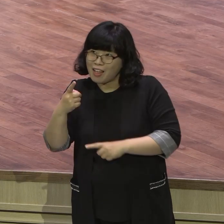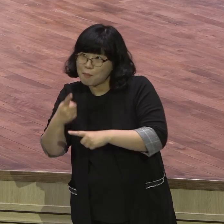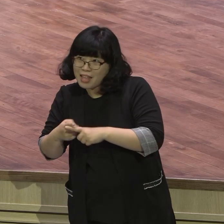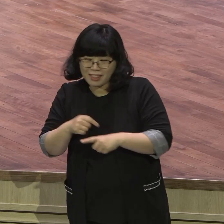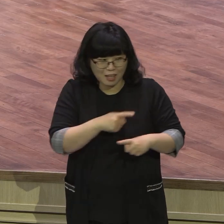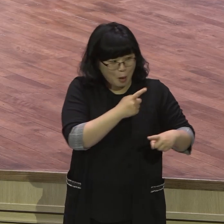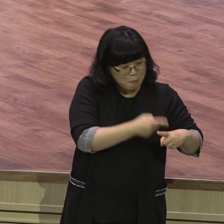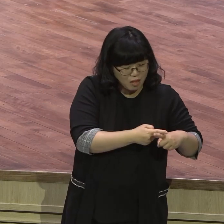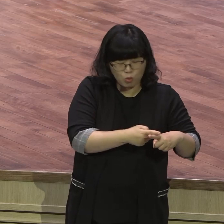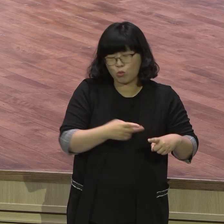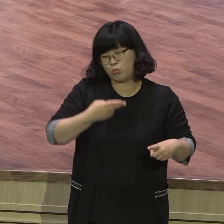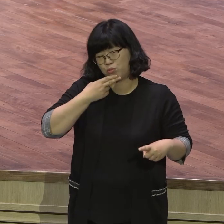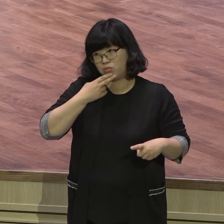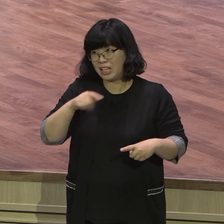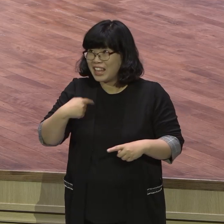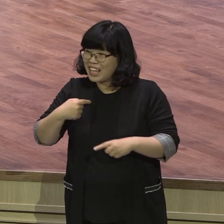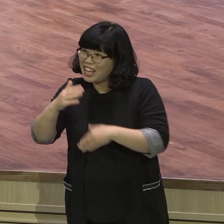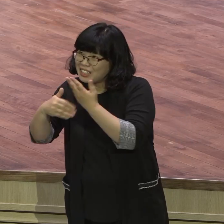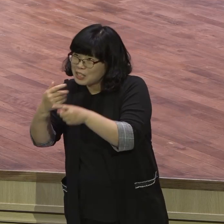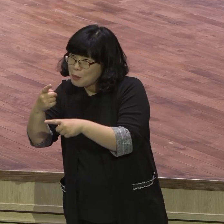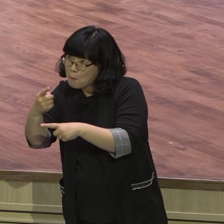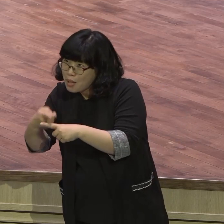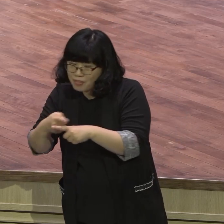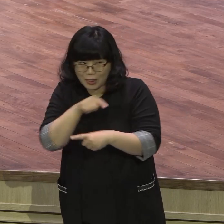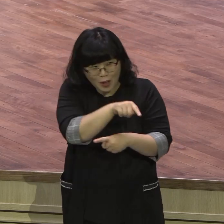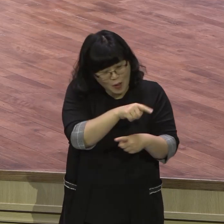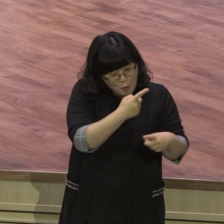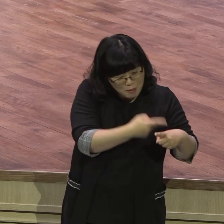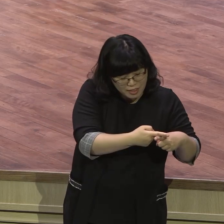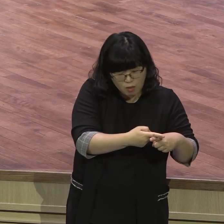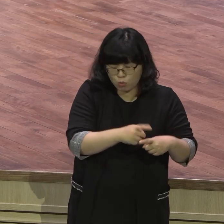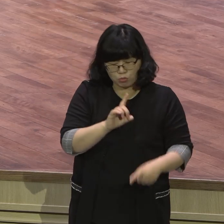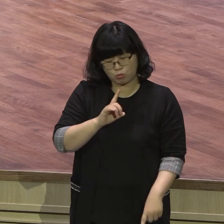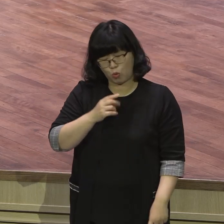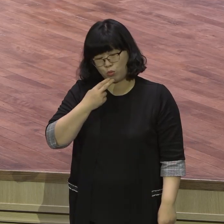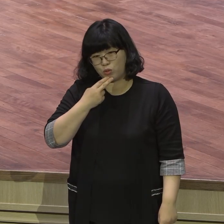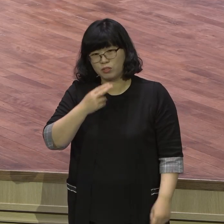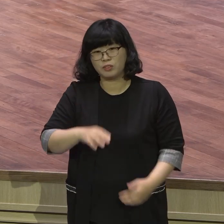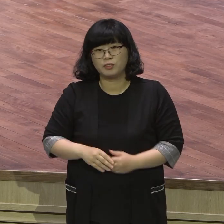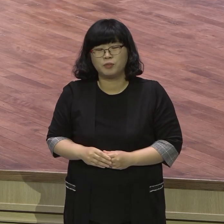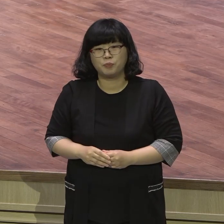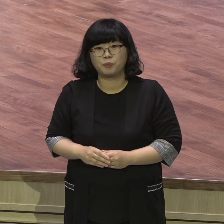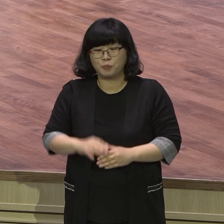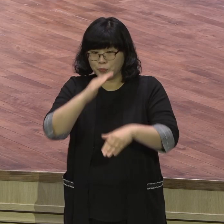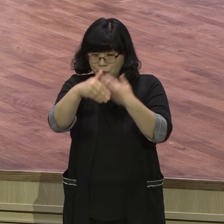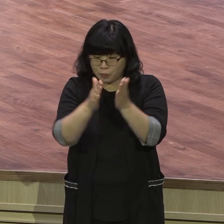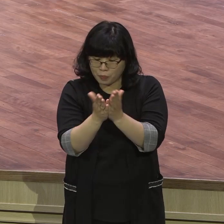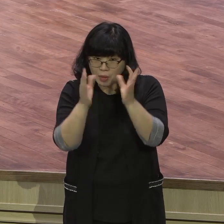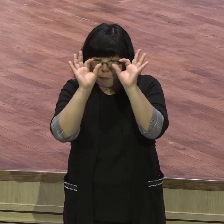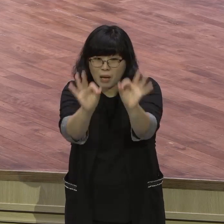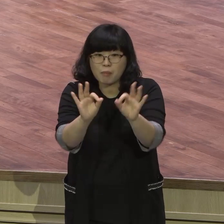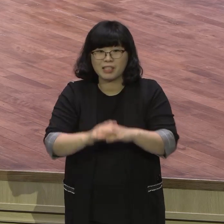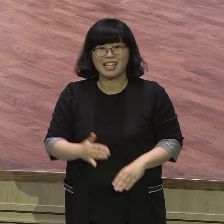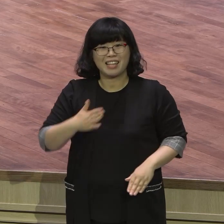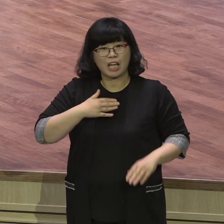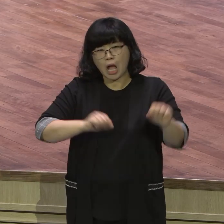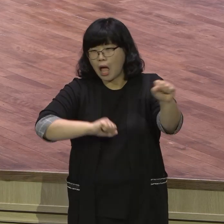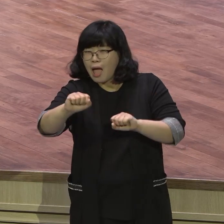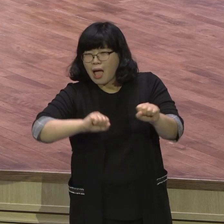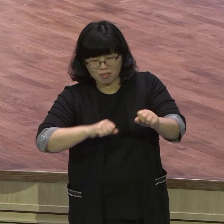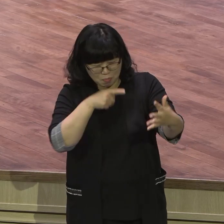게시록 3장 15절 심재로 오면 라우디아 교회에 향해서 이렇게 말씀합니다 내가 너 행위를 안 오니 너는 차지도 아니하고